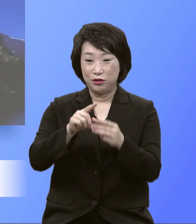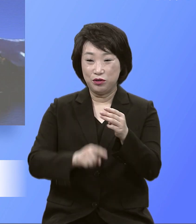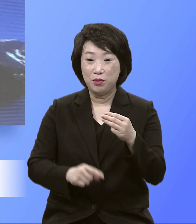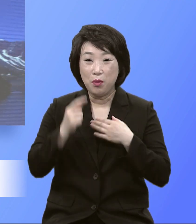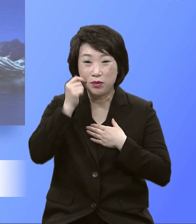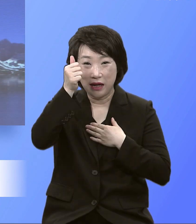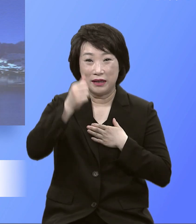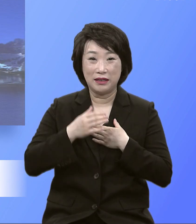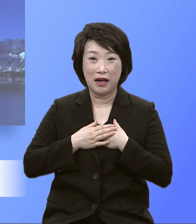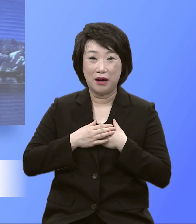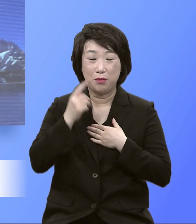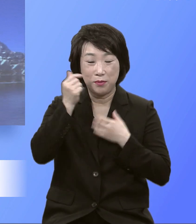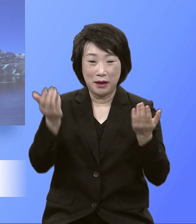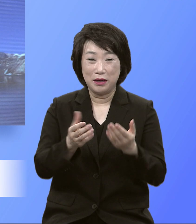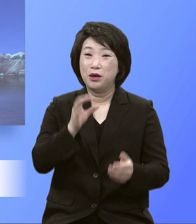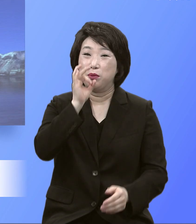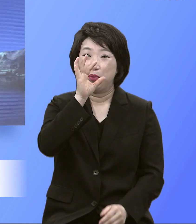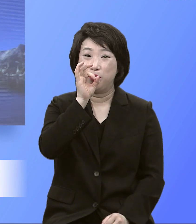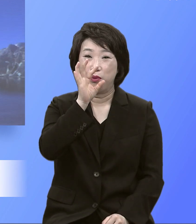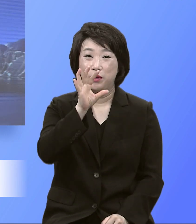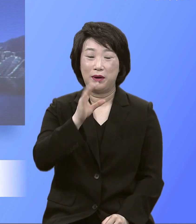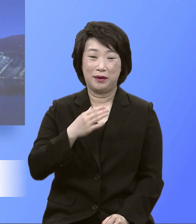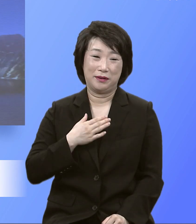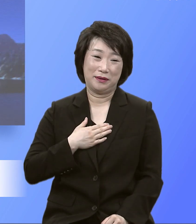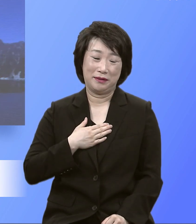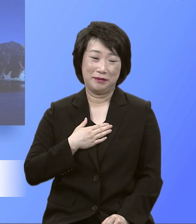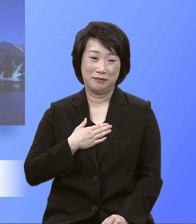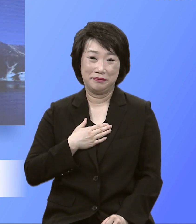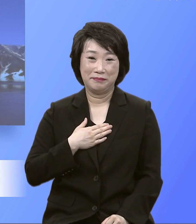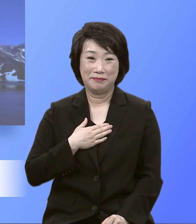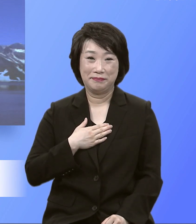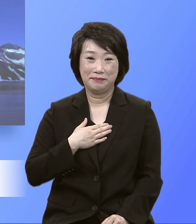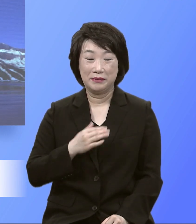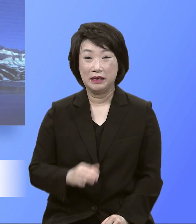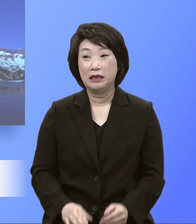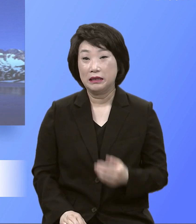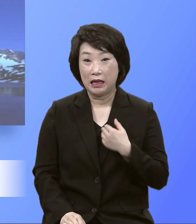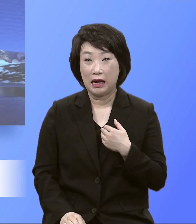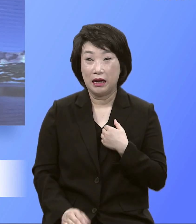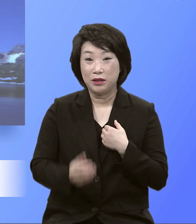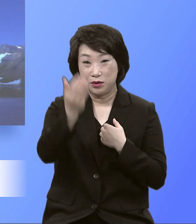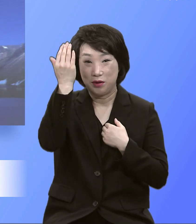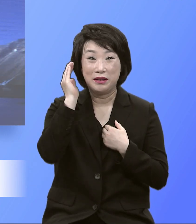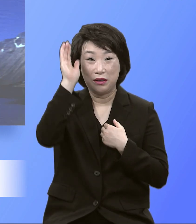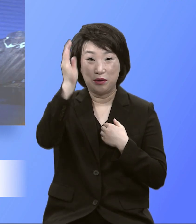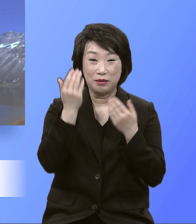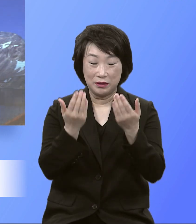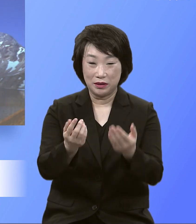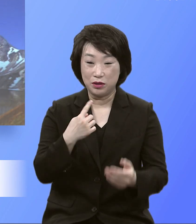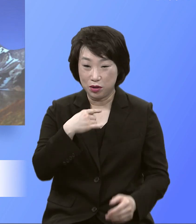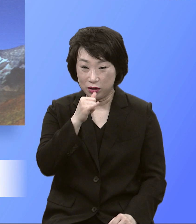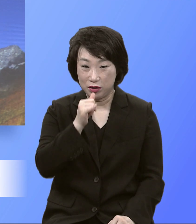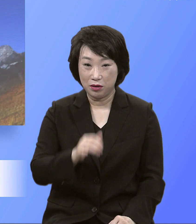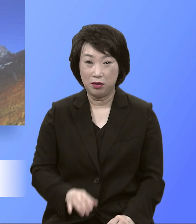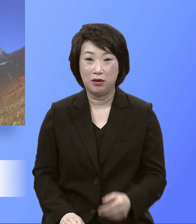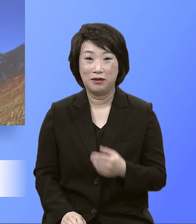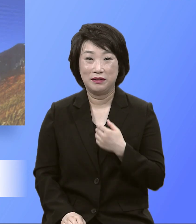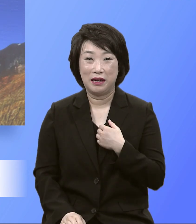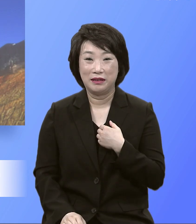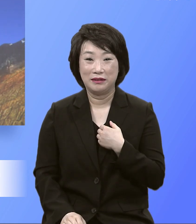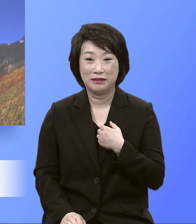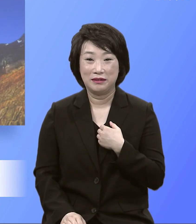윤석전 목사가 목회할 수가 없는 거예요. 제가 말씀드렸죠.